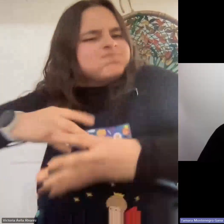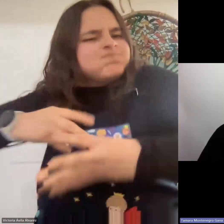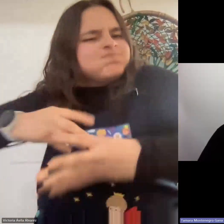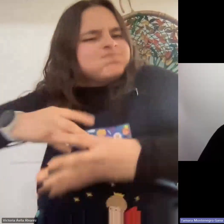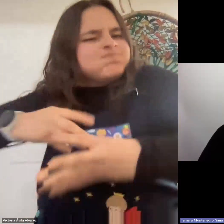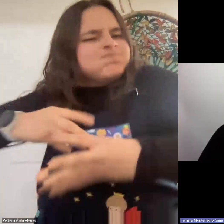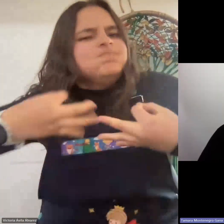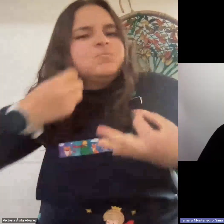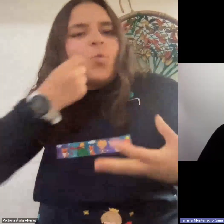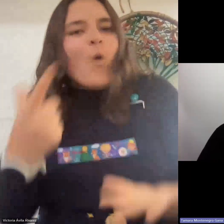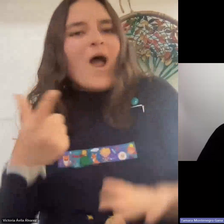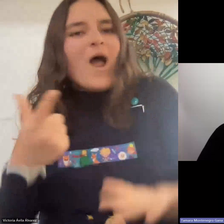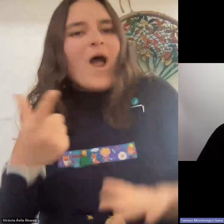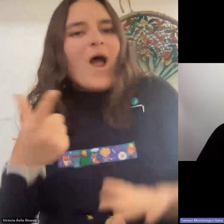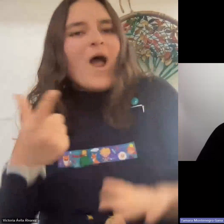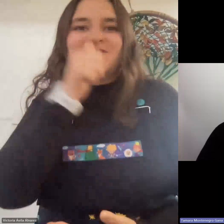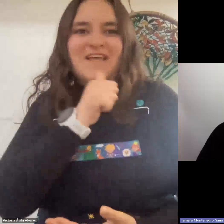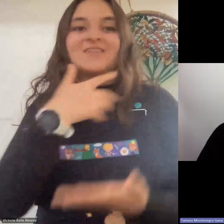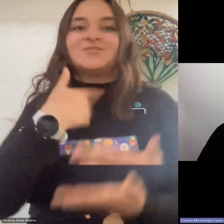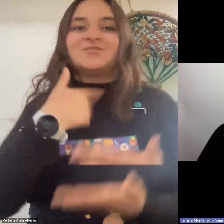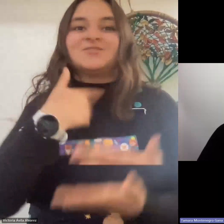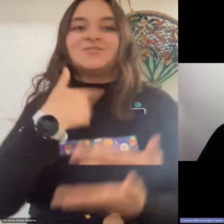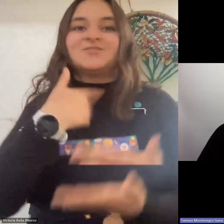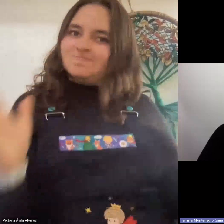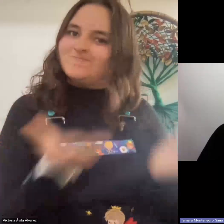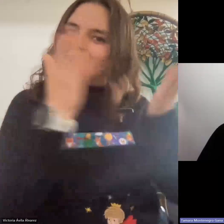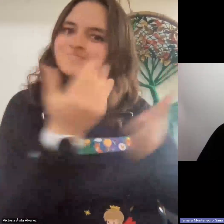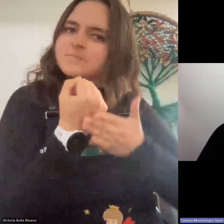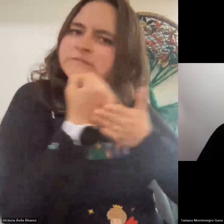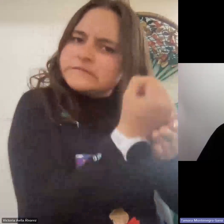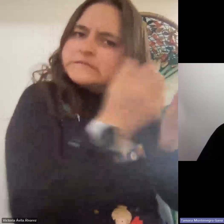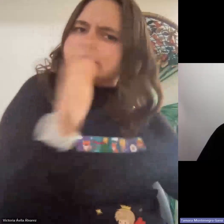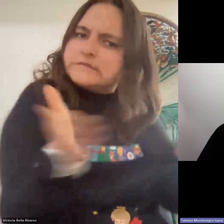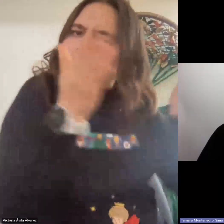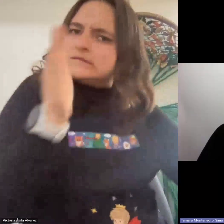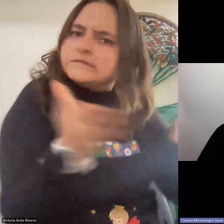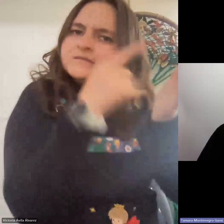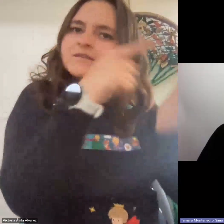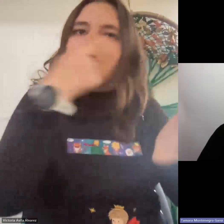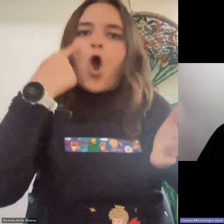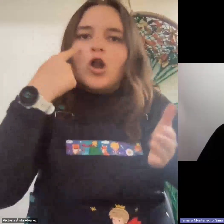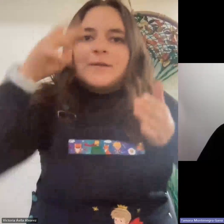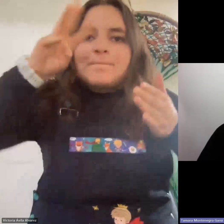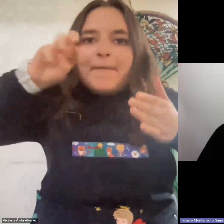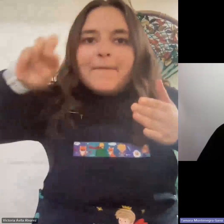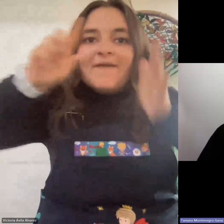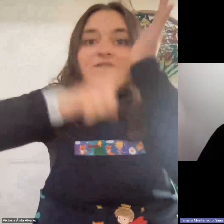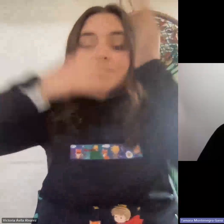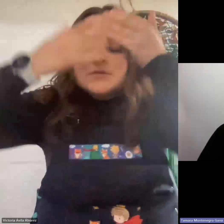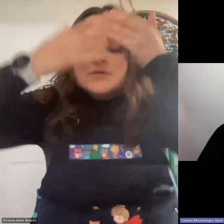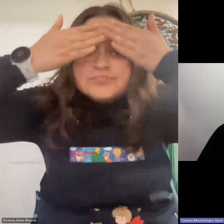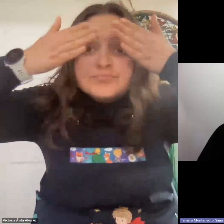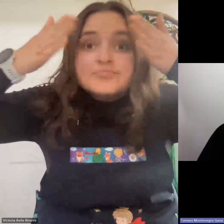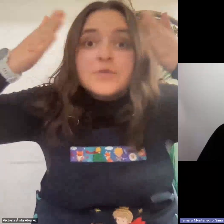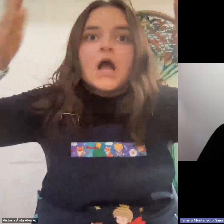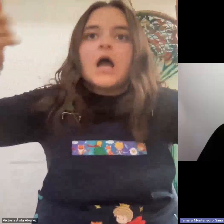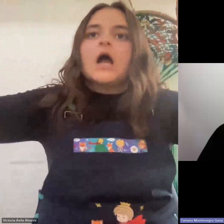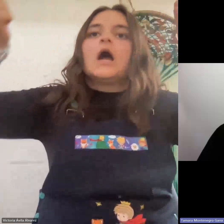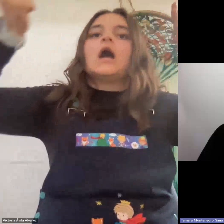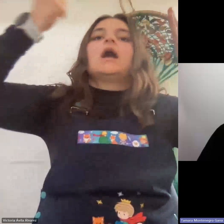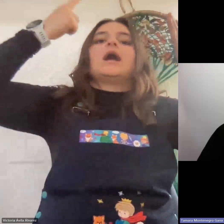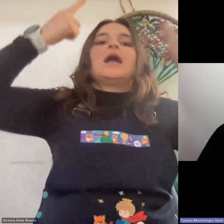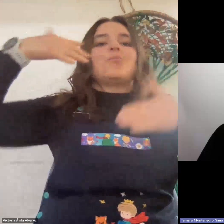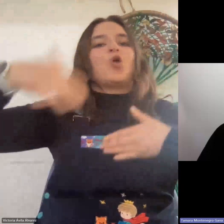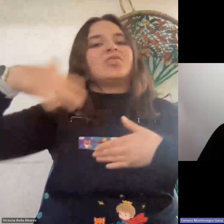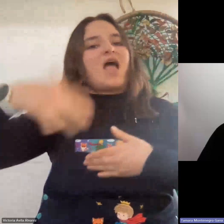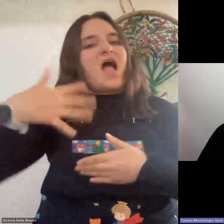que él de verdad necesita, en el idioma que él lo necesita. Entonces yo me gusta impulsar eso, que el papá y